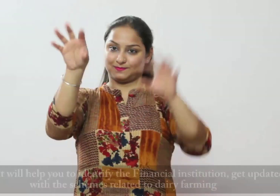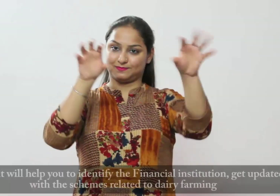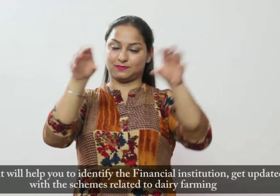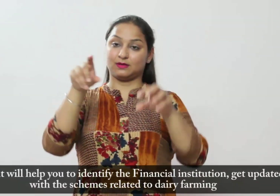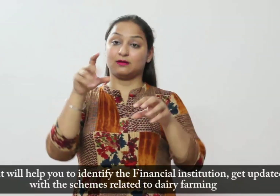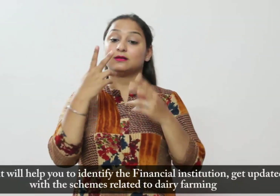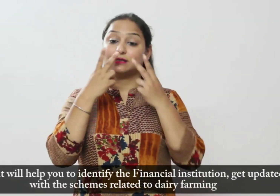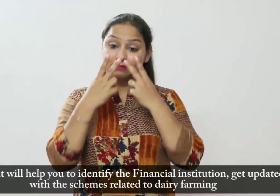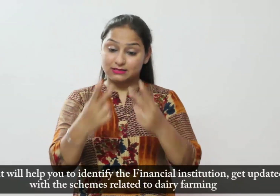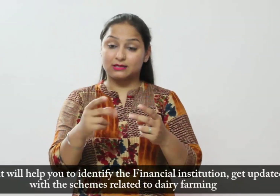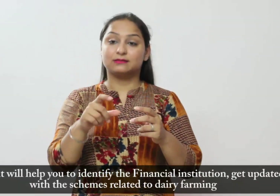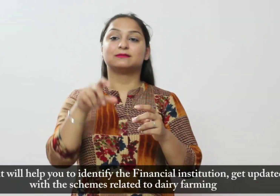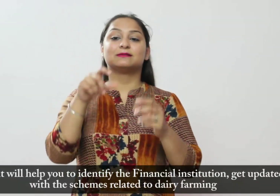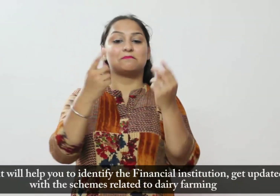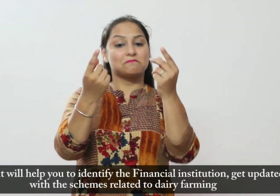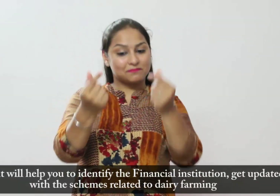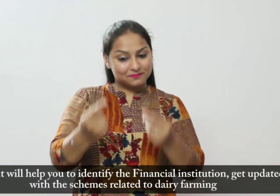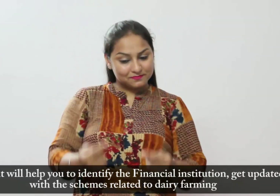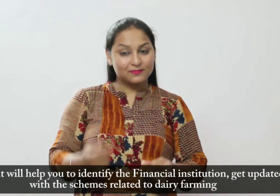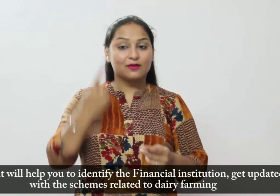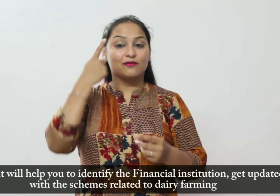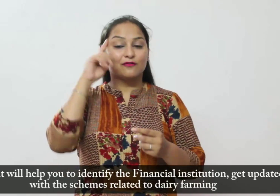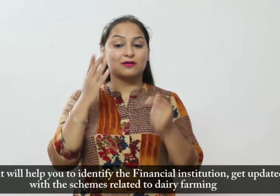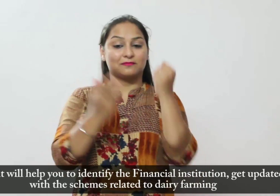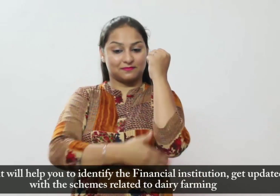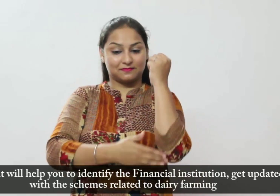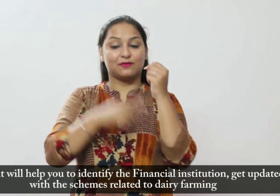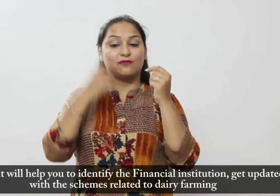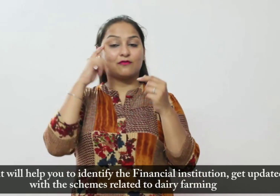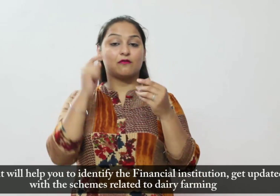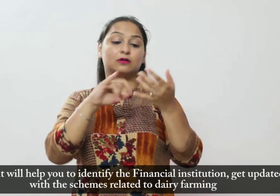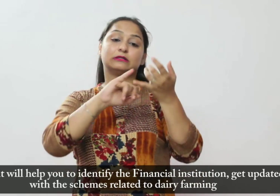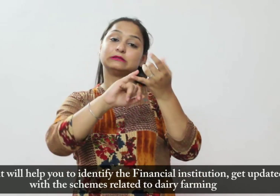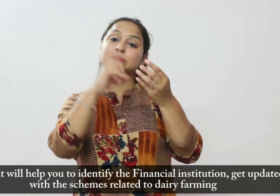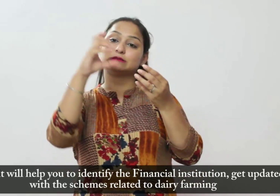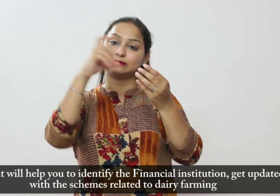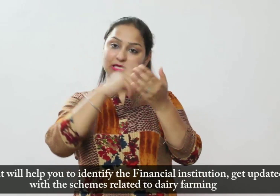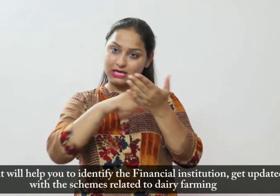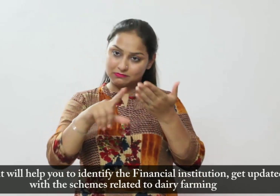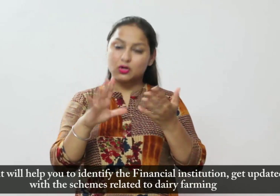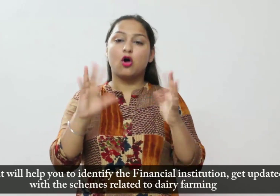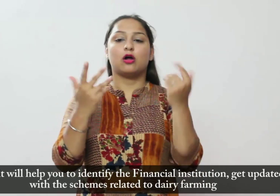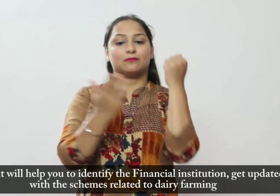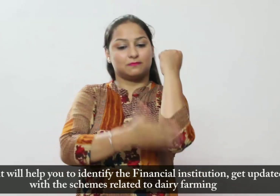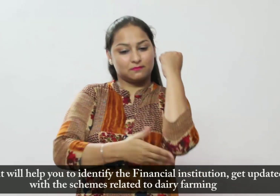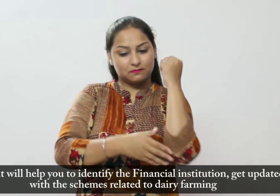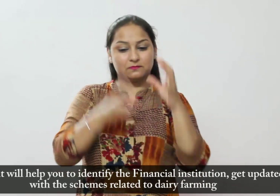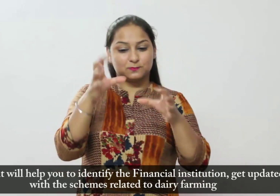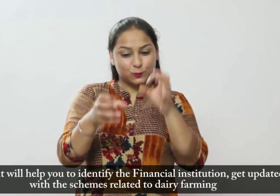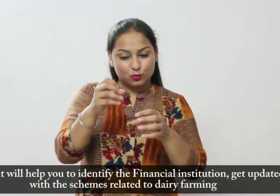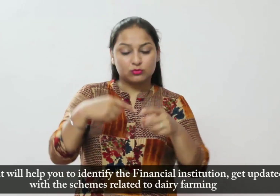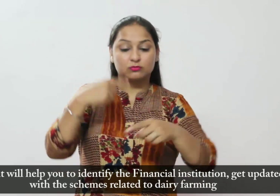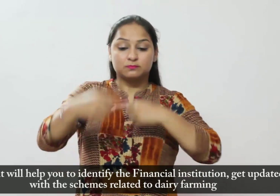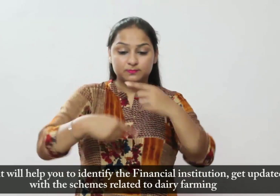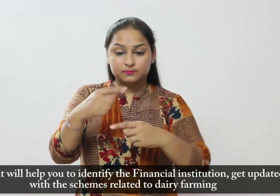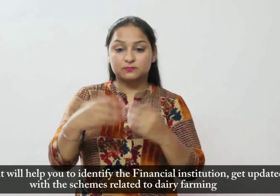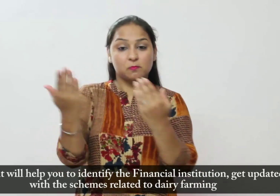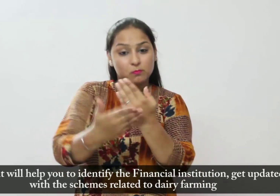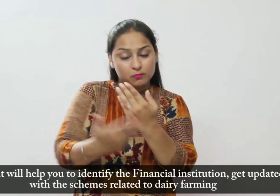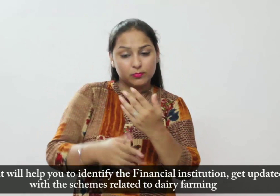यह इकाई आपको वित्तीय स्थान की पहचान करने, डेयरी फार्मिंग से संबंधित योजनाएं से अपडेट होने